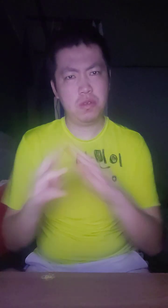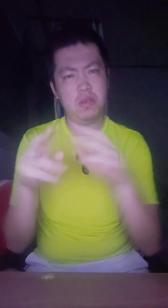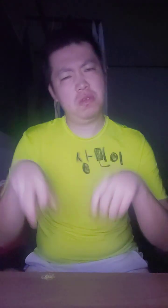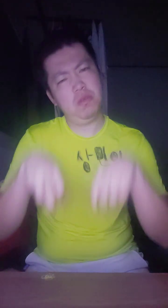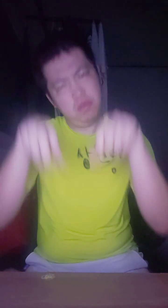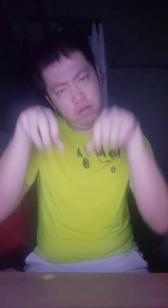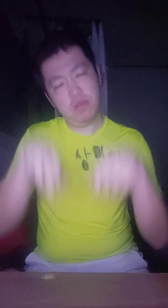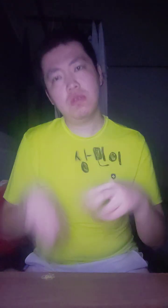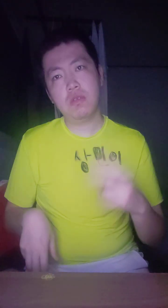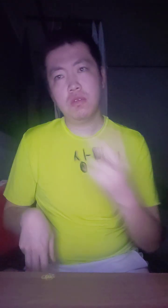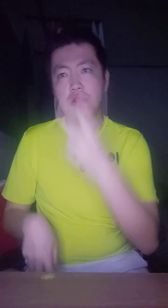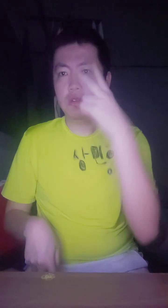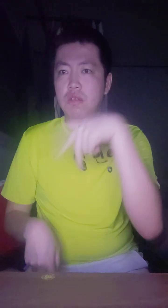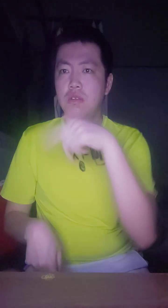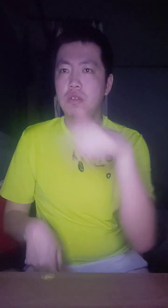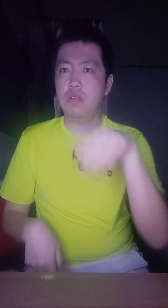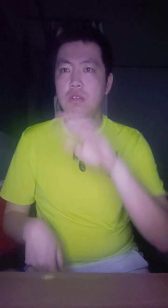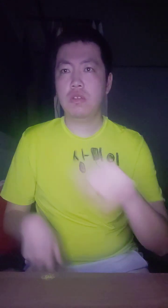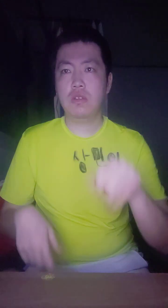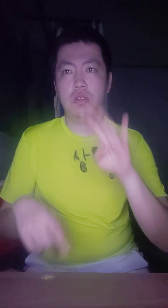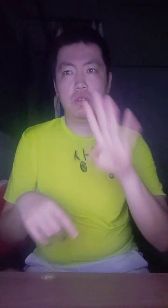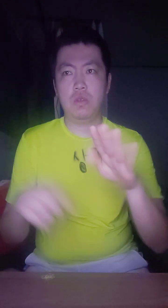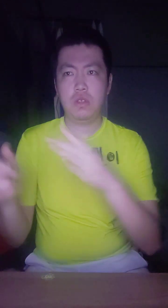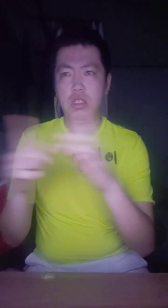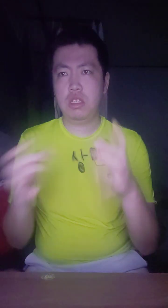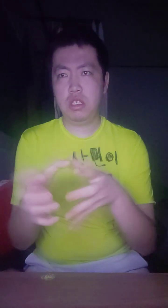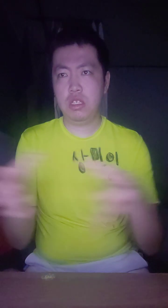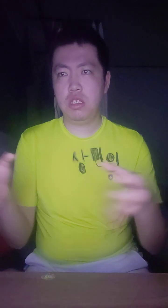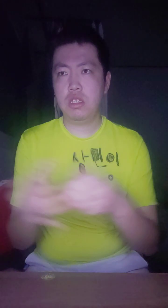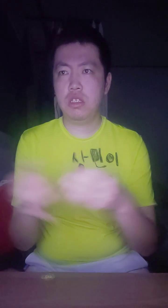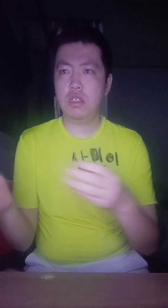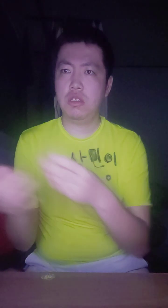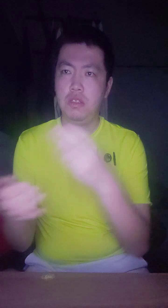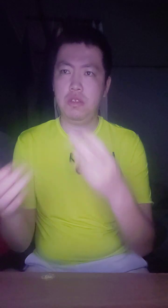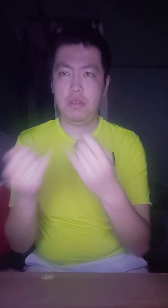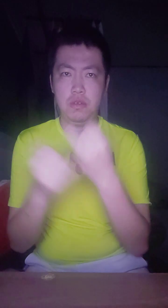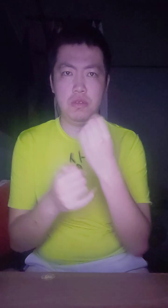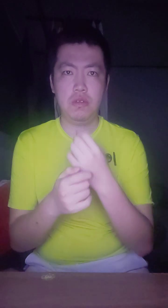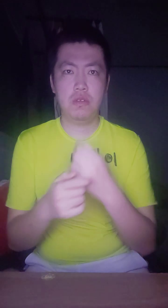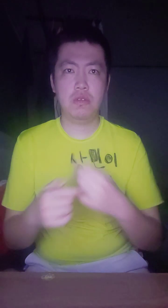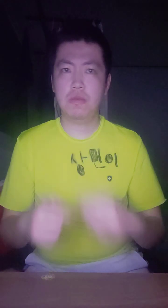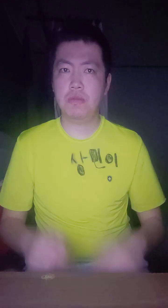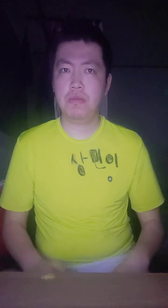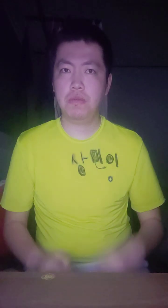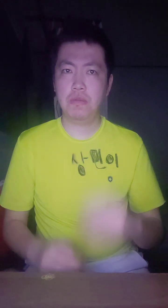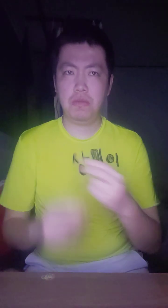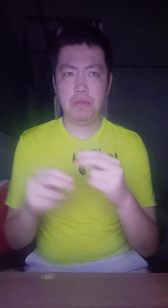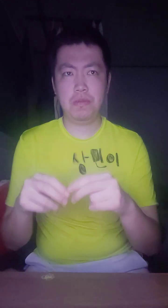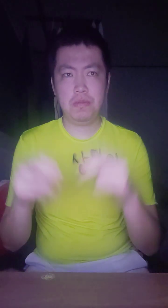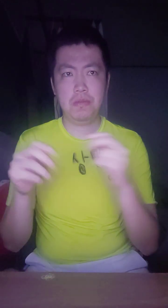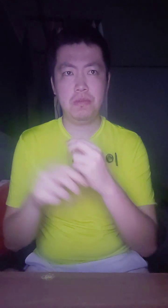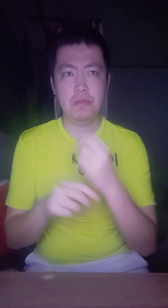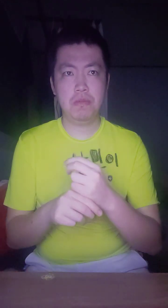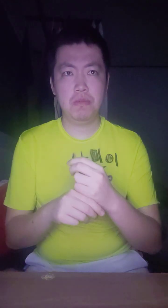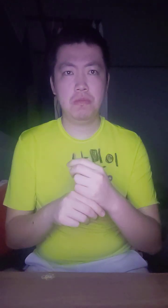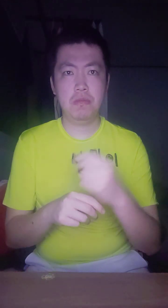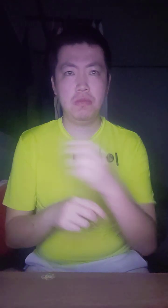정전 사태는 대부분 지어진 지 오래된 아파트에서 나타나고 있습니다. 용량이 적은 낡은 변압기 등 아파트